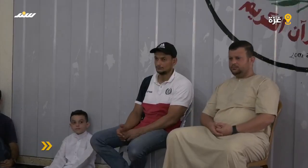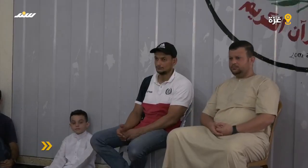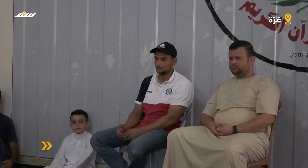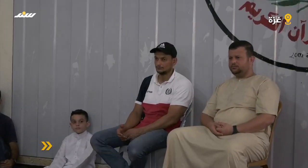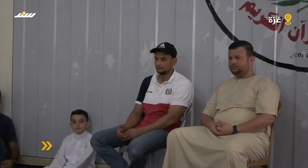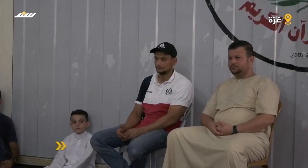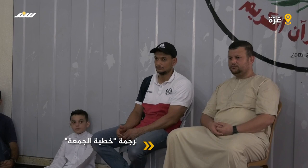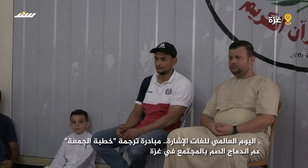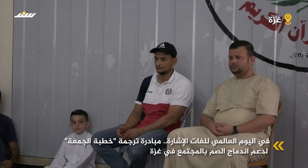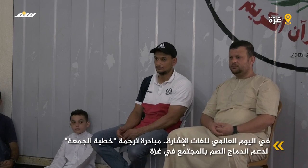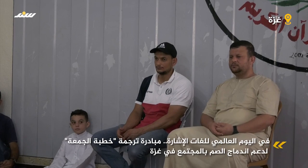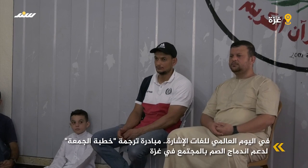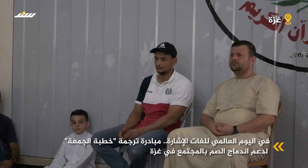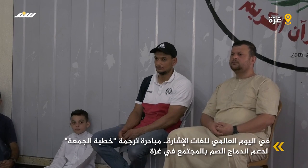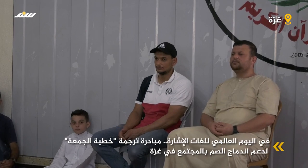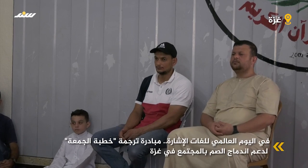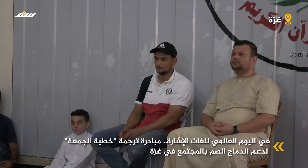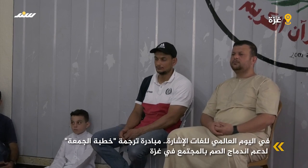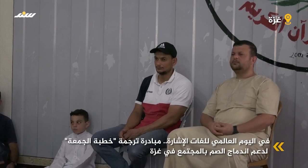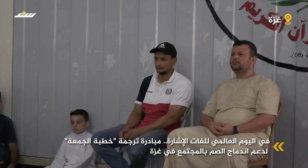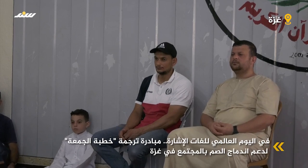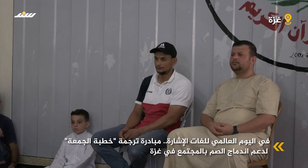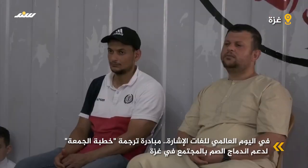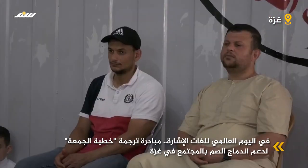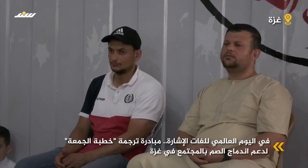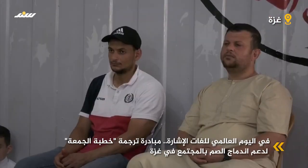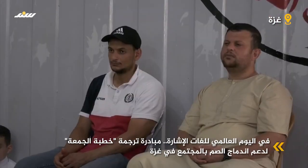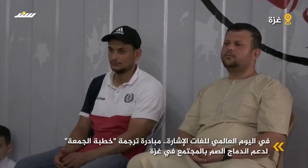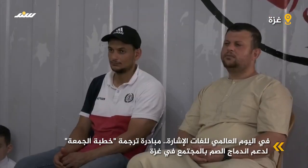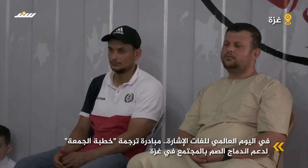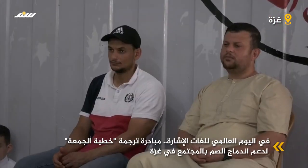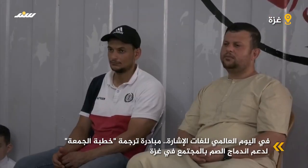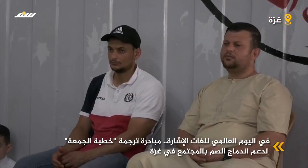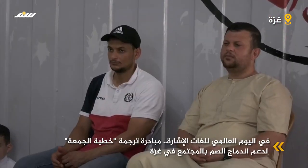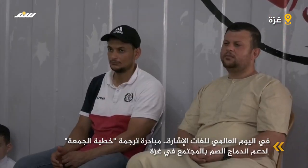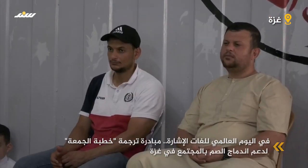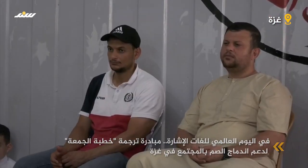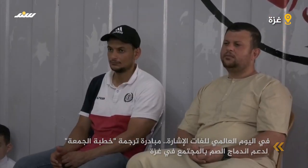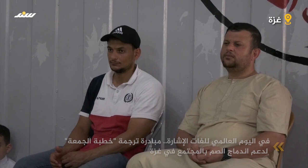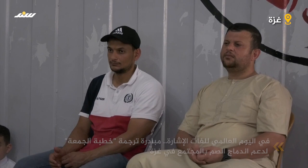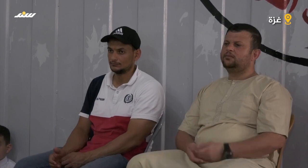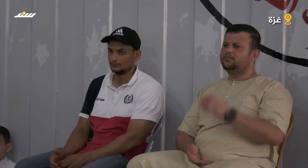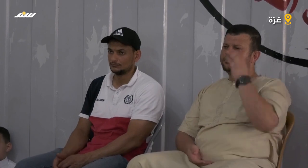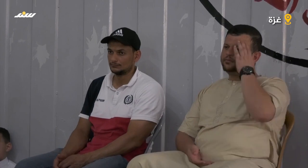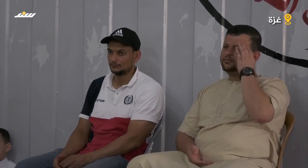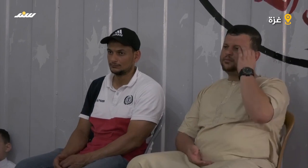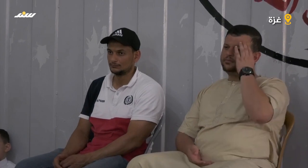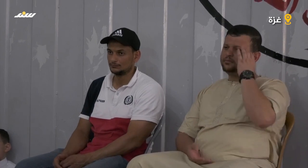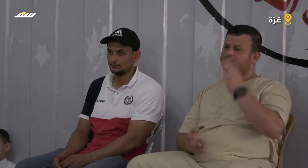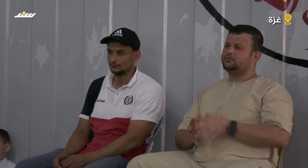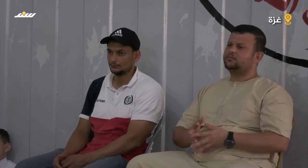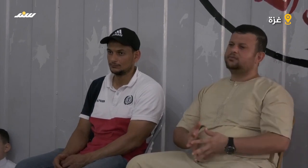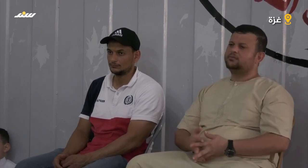تقريبا، بعد طلب من الصم أن يكون مساجد أخرى، تم إضافة 5 مساجد أخرى، فأصبحت 10 مساجد